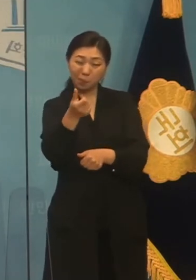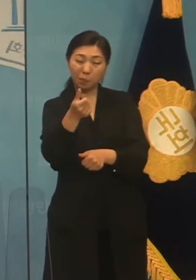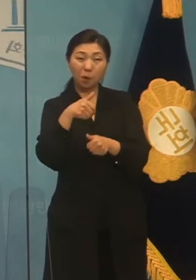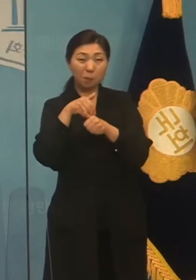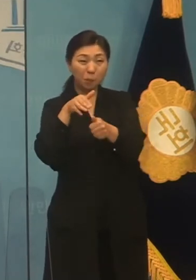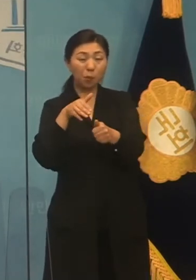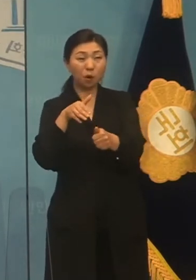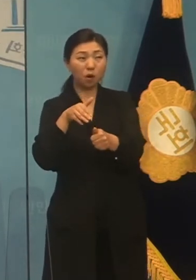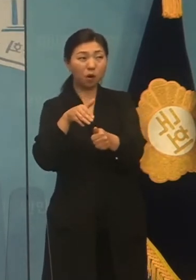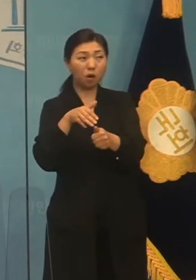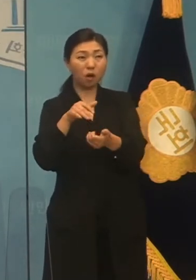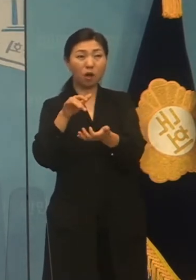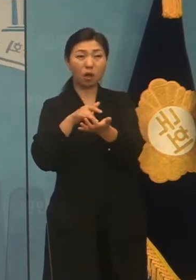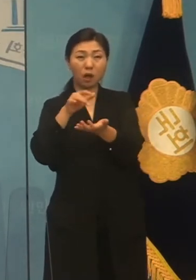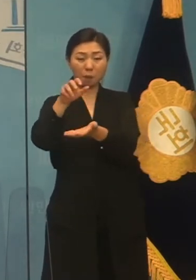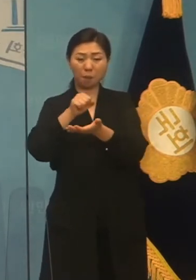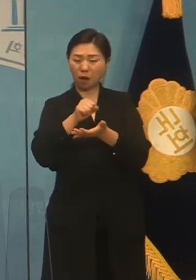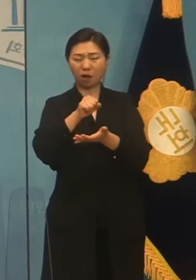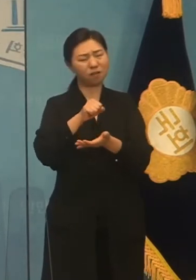구해지는 것이 아닙니다.